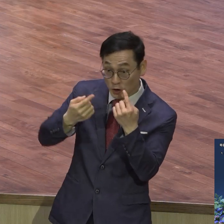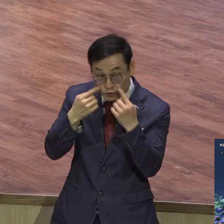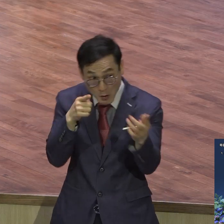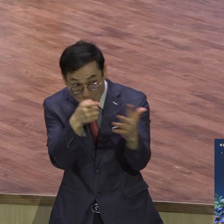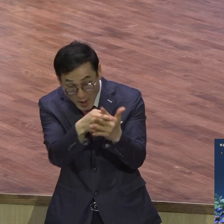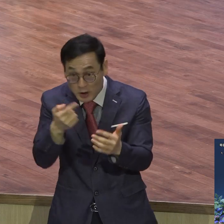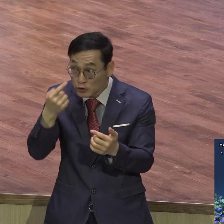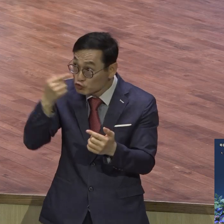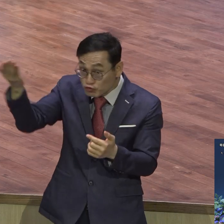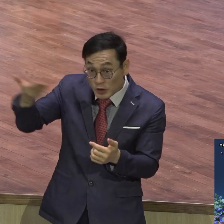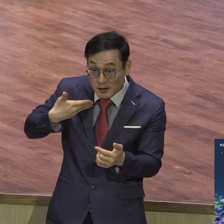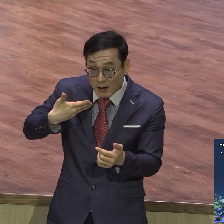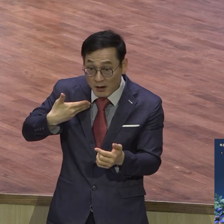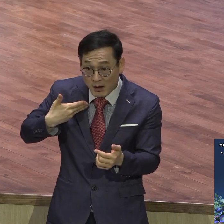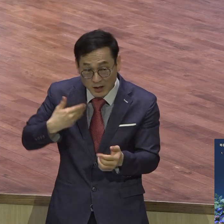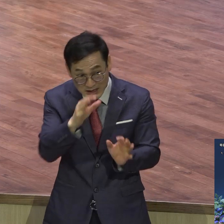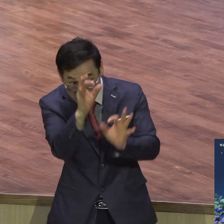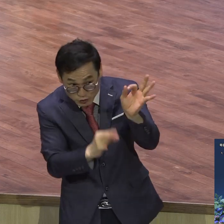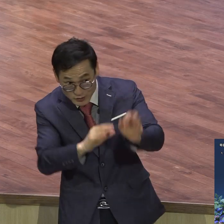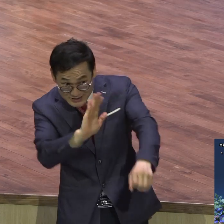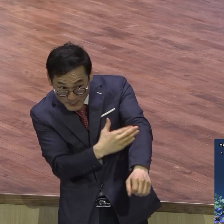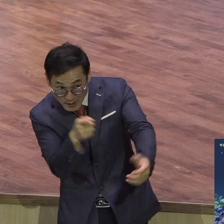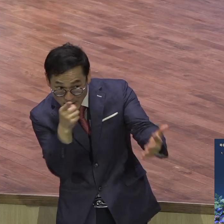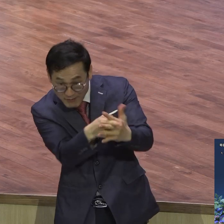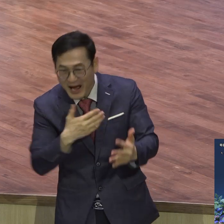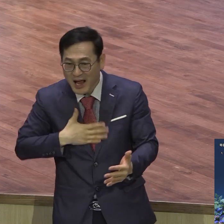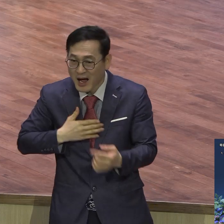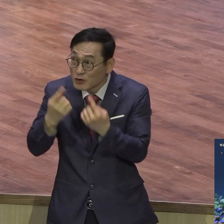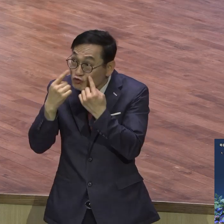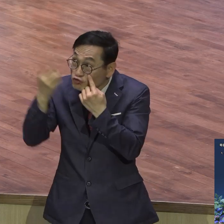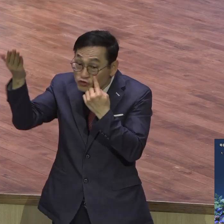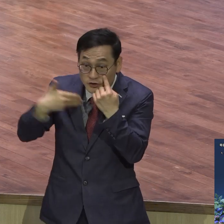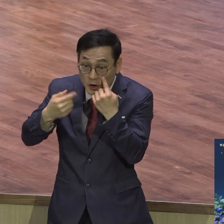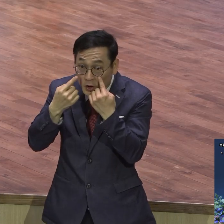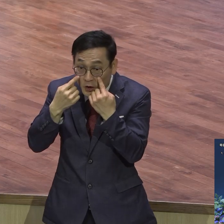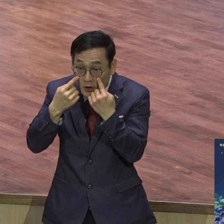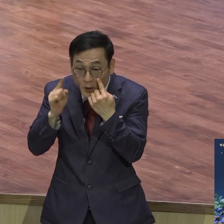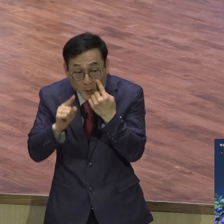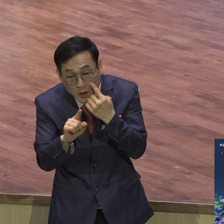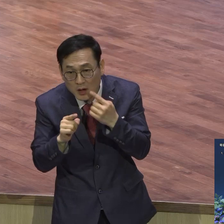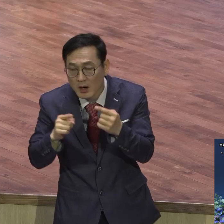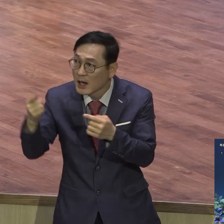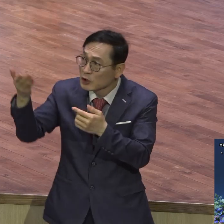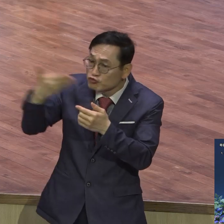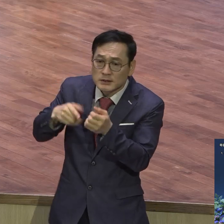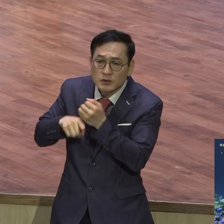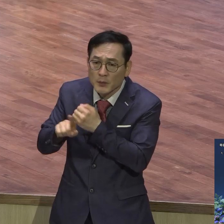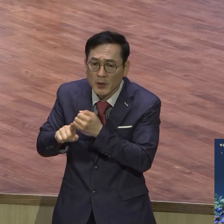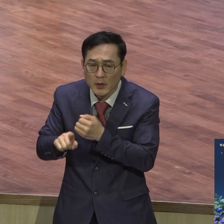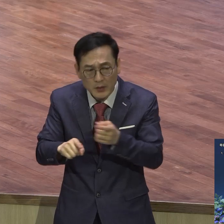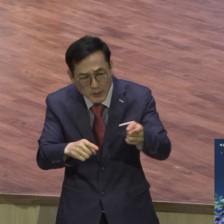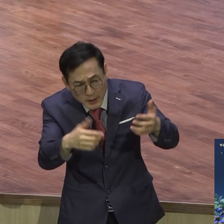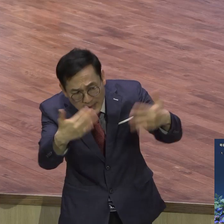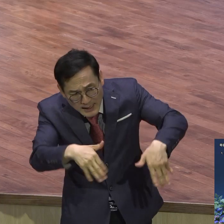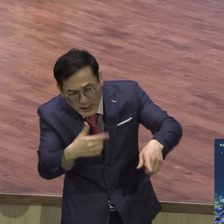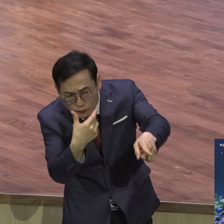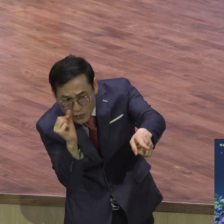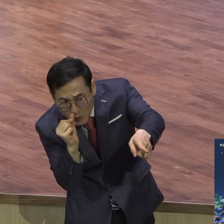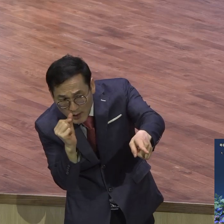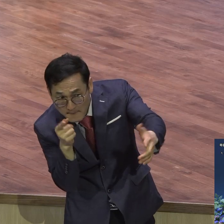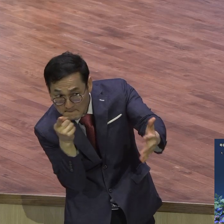흉보고 돌아다니라고 하나님이 보여준 게 아니에요 그 사람의 연약한 부분을 그 허점을 보았을 때